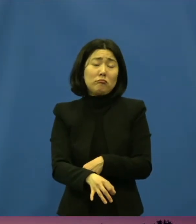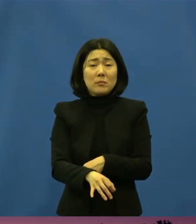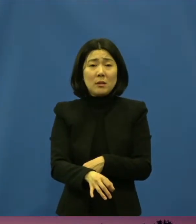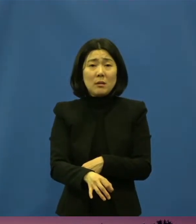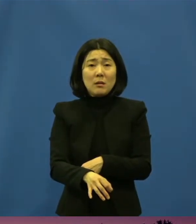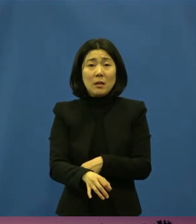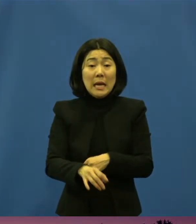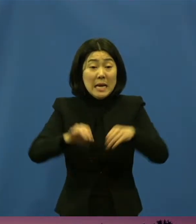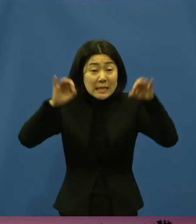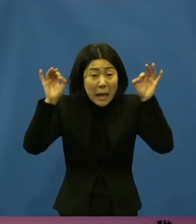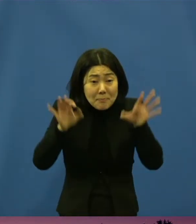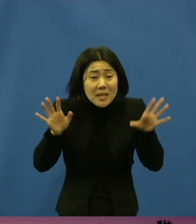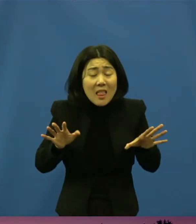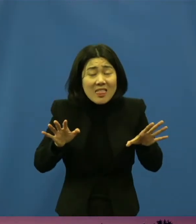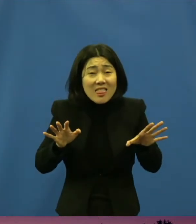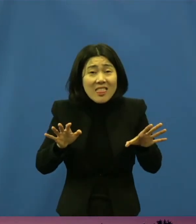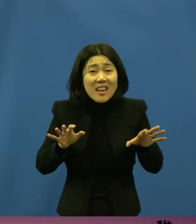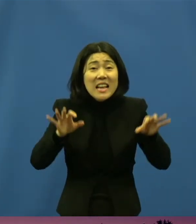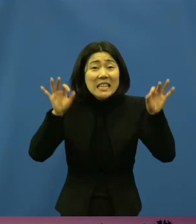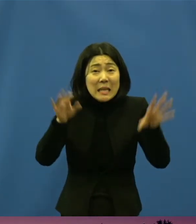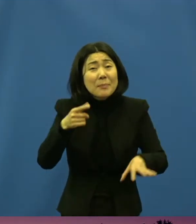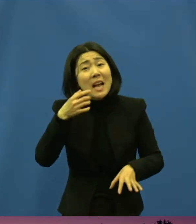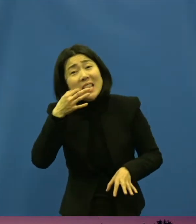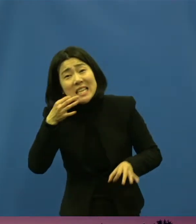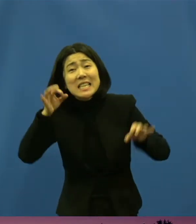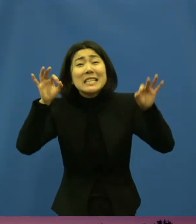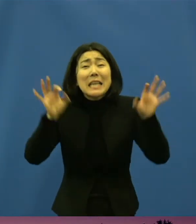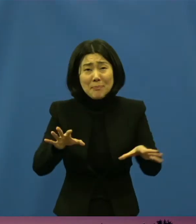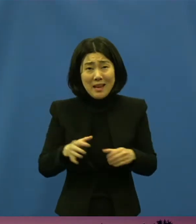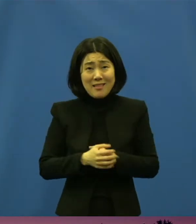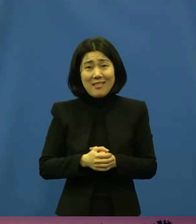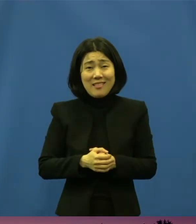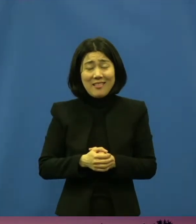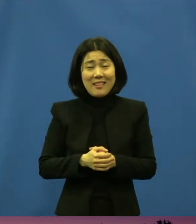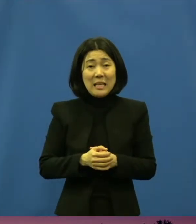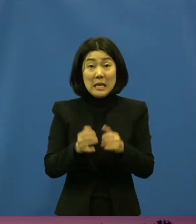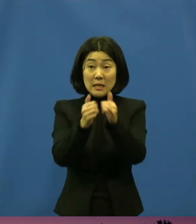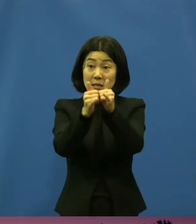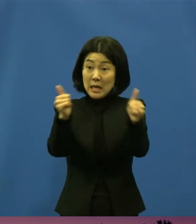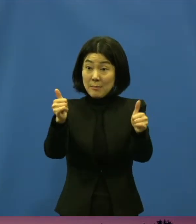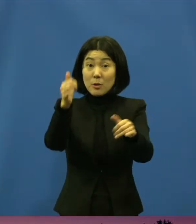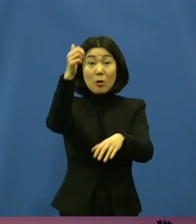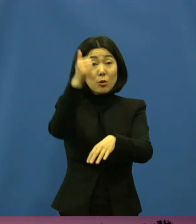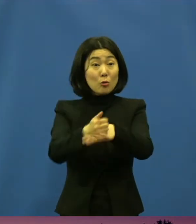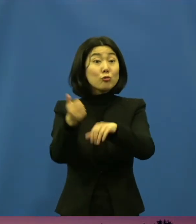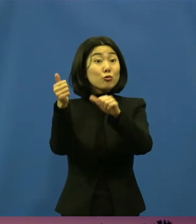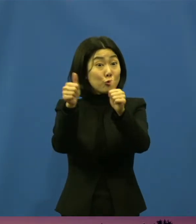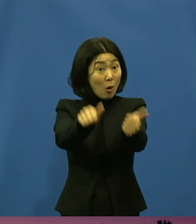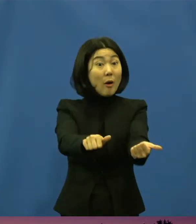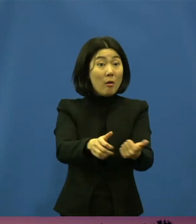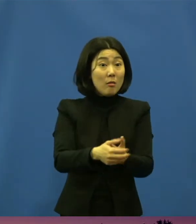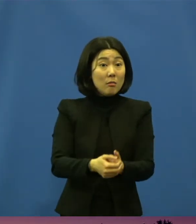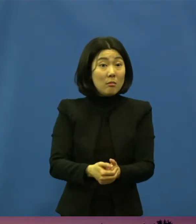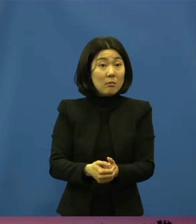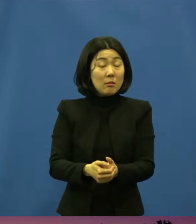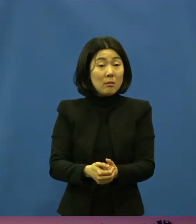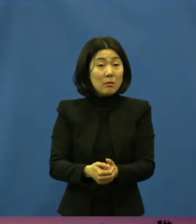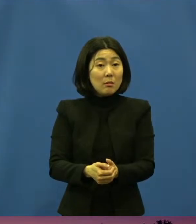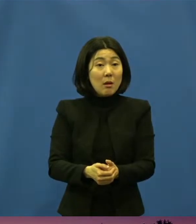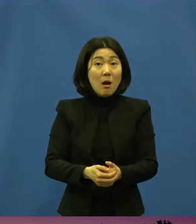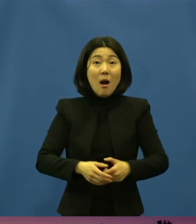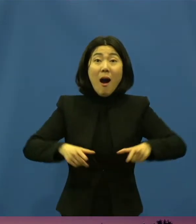반짝하고 사라진다는 거예요. 여러분, 인간은 죽어요. 죽는 순간 모든 게 같이 사라집니다.